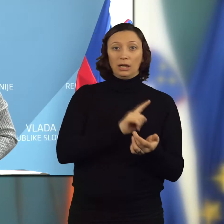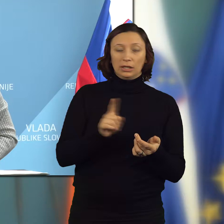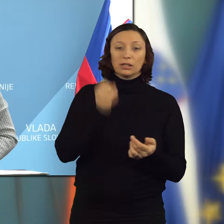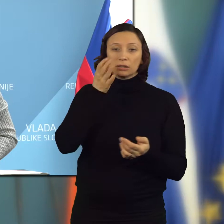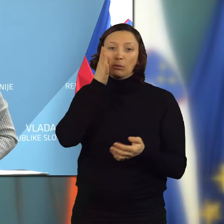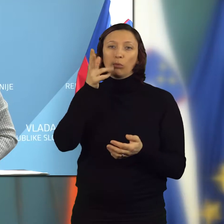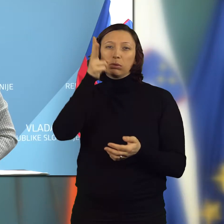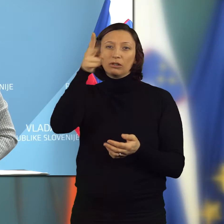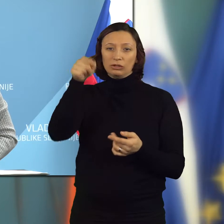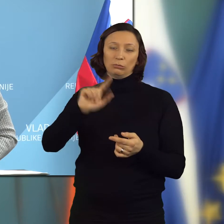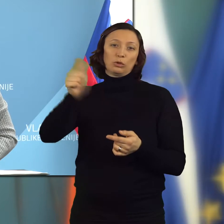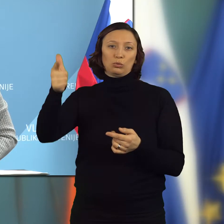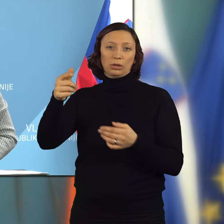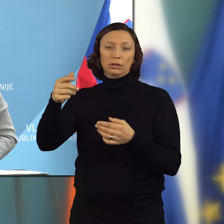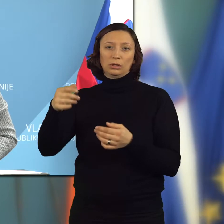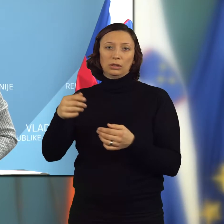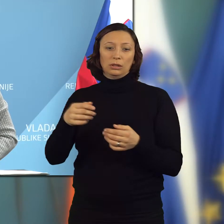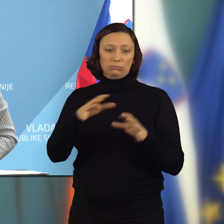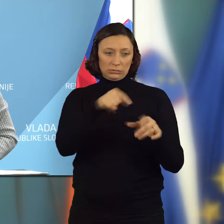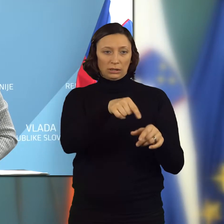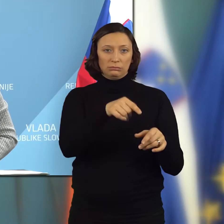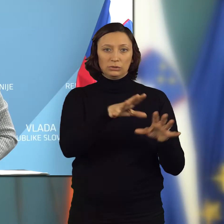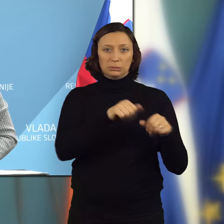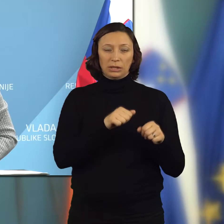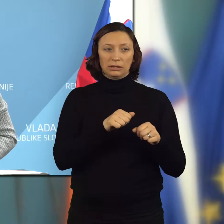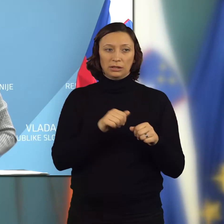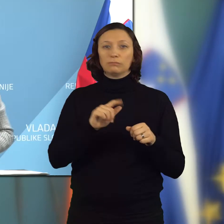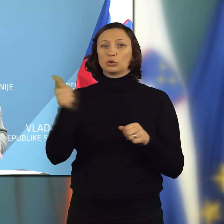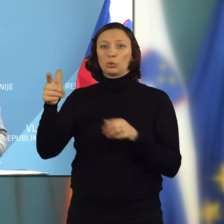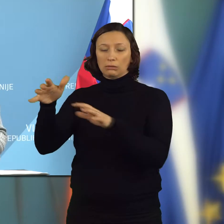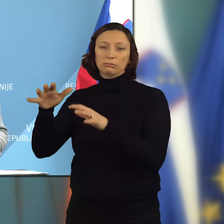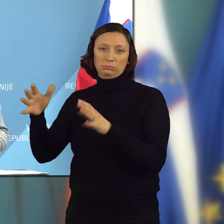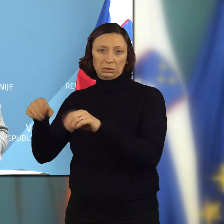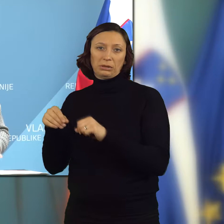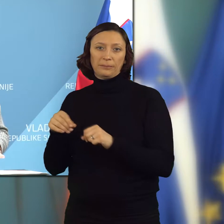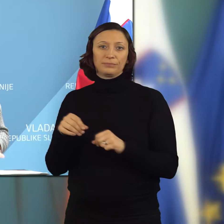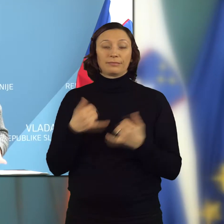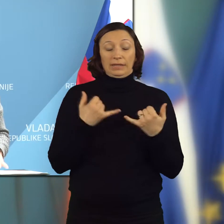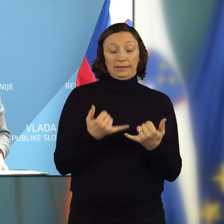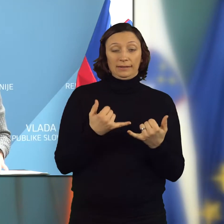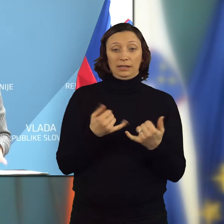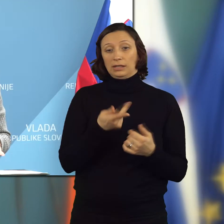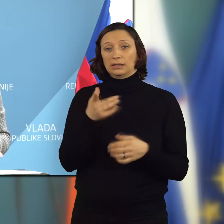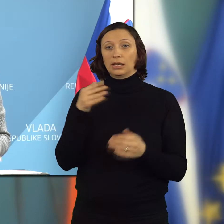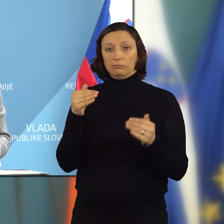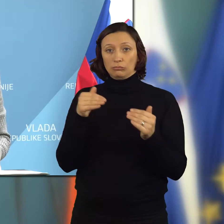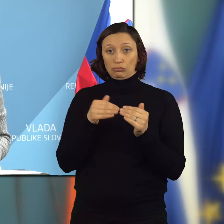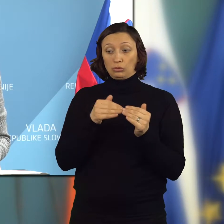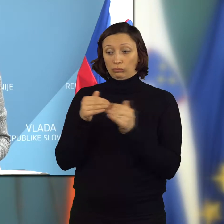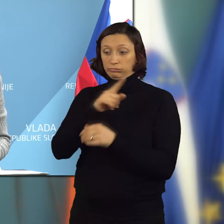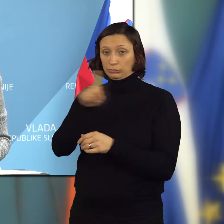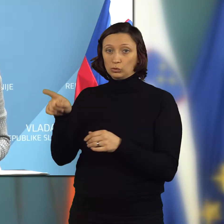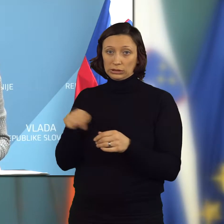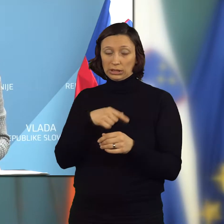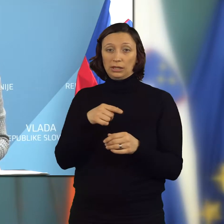ne, pa kdaj bo predvidoma ta novela sprejeta oziroma kdaj boste pripravljeni? Zagotovo so nekatera določila, ki so bila usklajena z